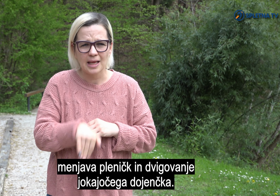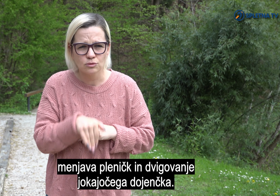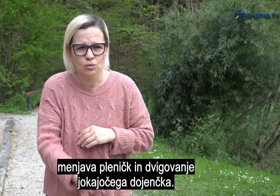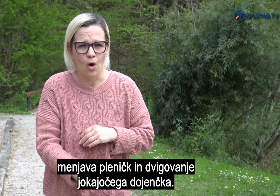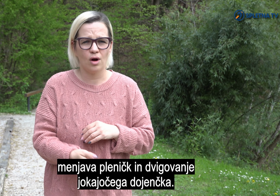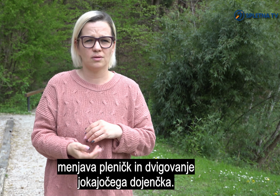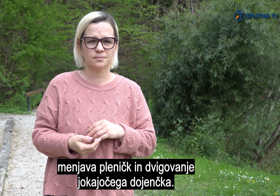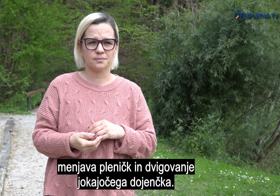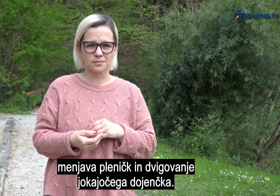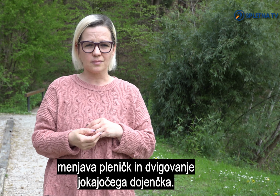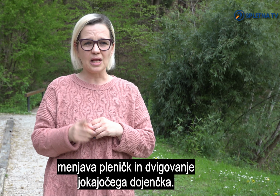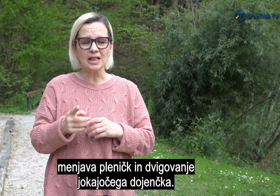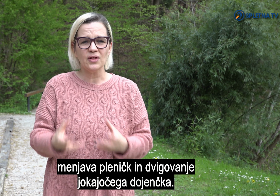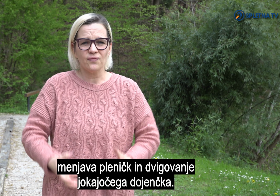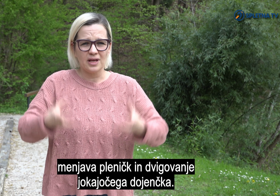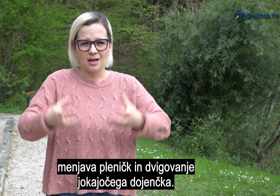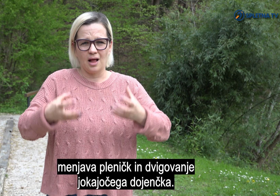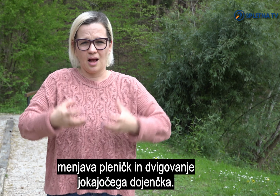dojenčka.